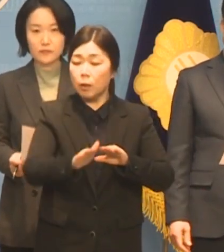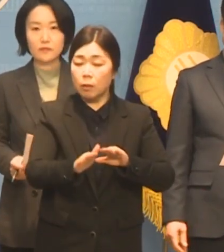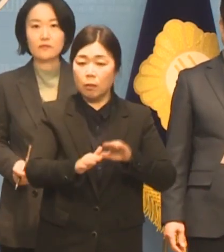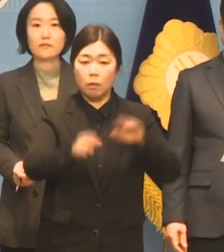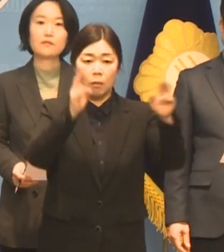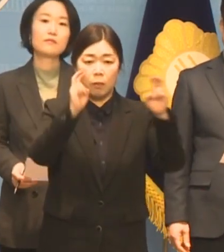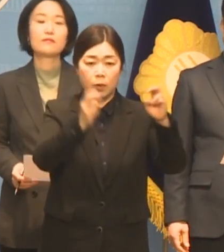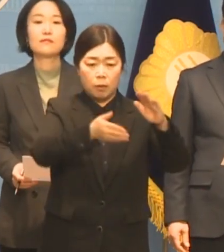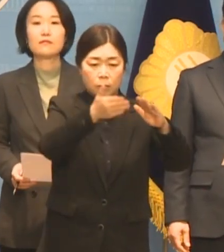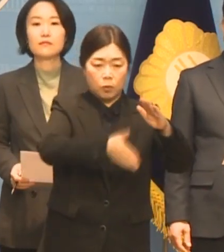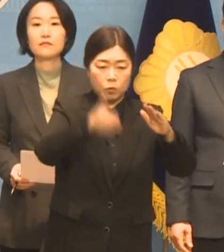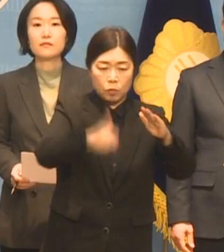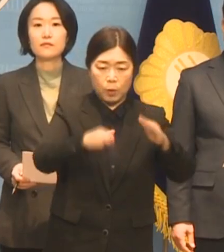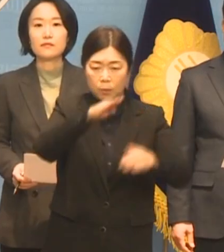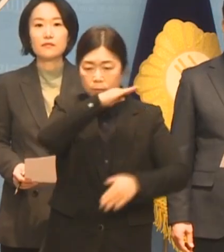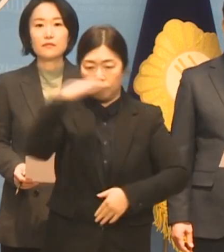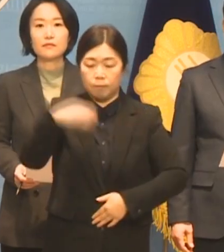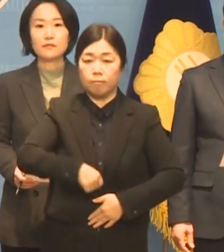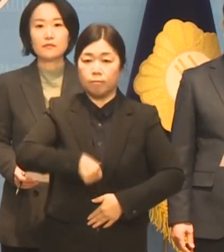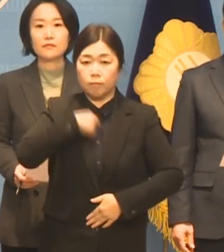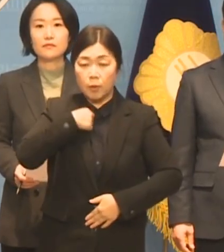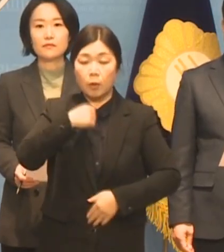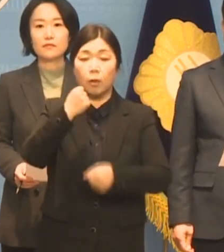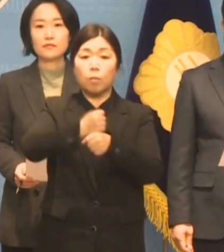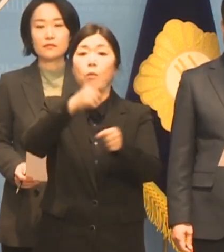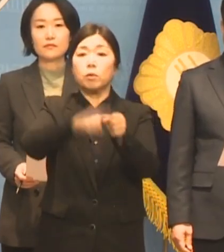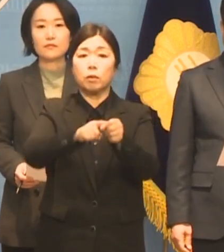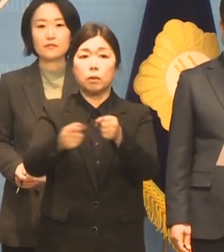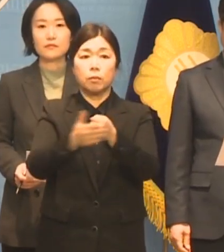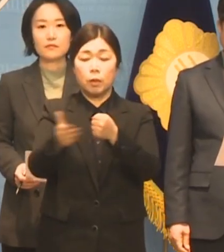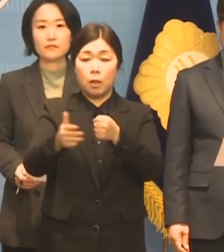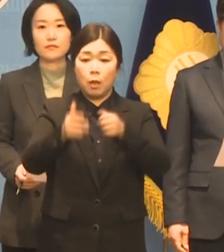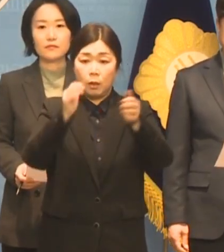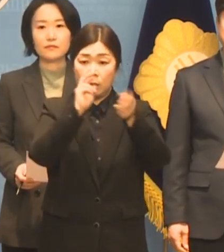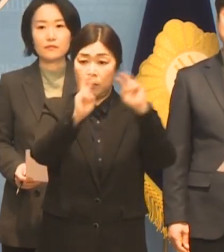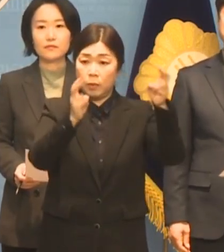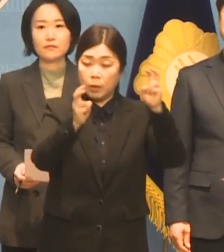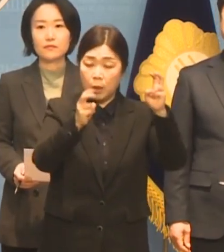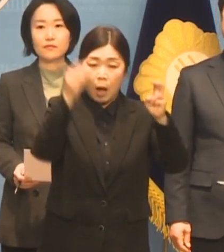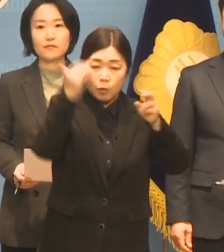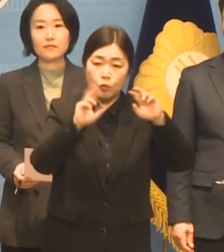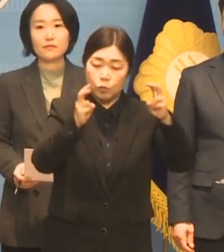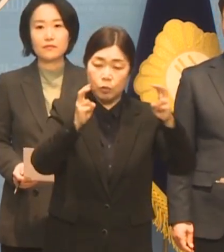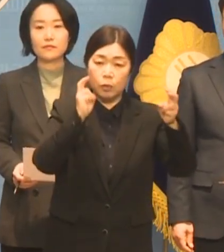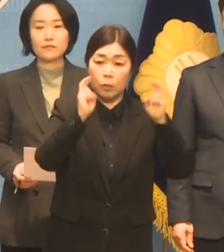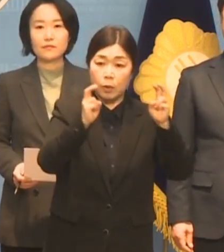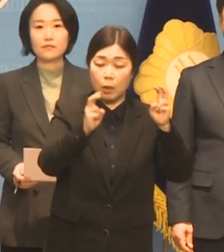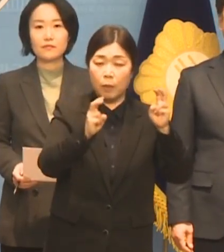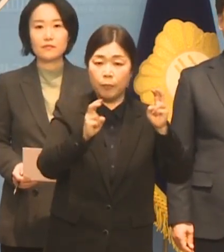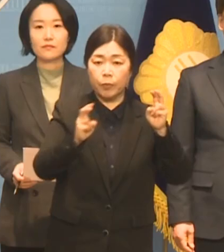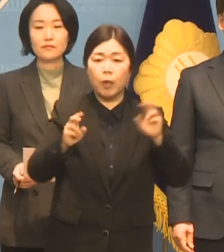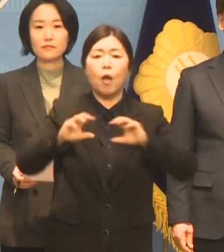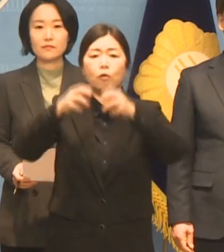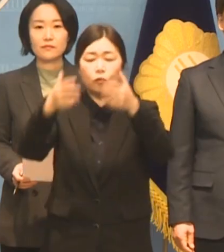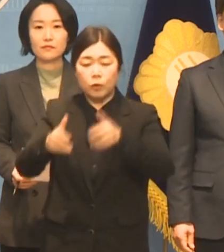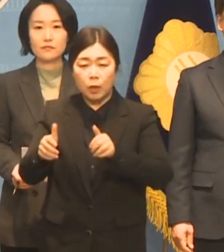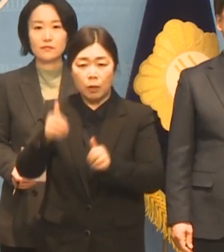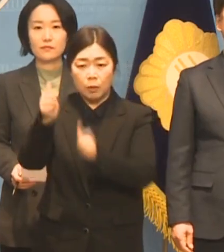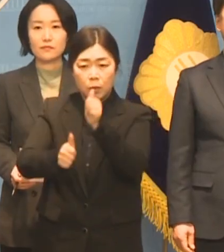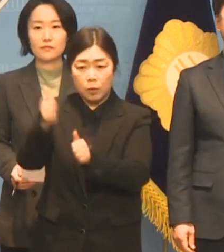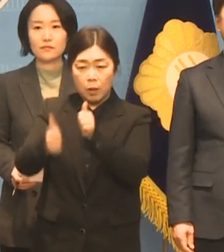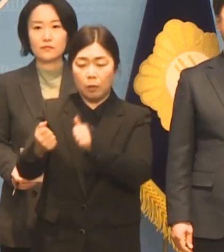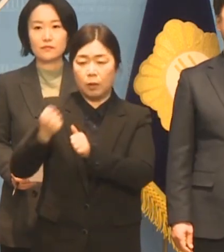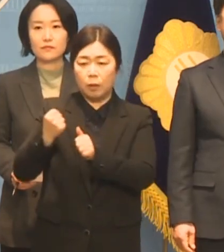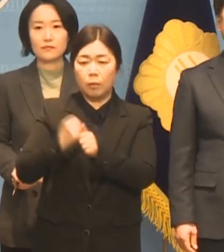투명성과 공정성을 높이는 것은 오히려 우리 기업들의 글로벌 경쟁력을 강화하고 기업 효율성을